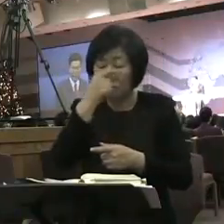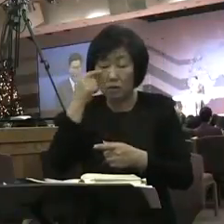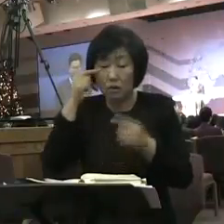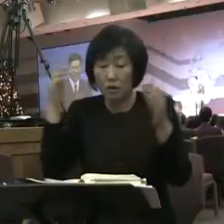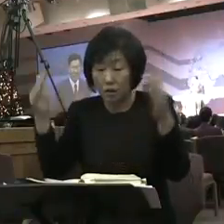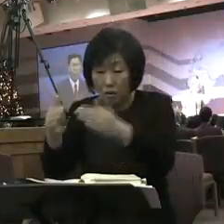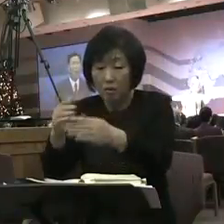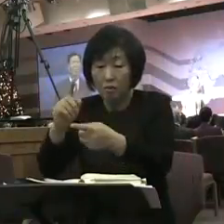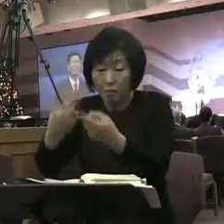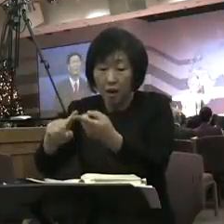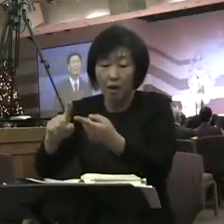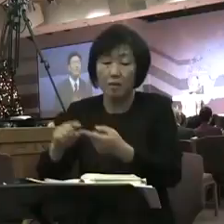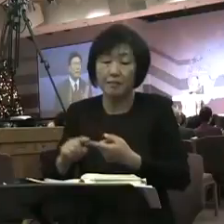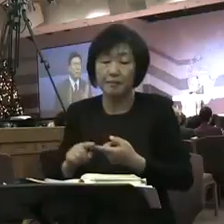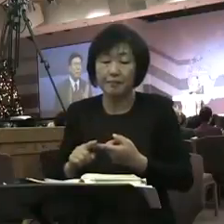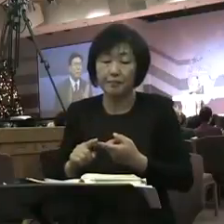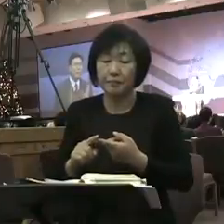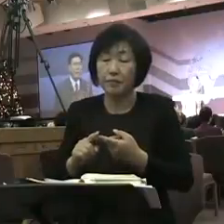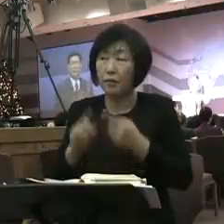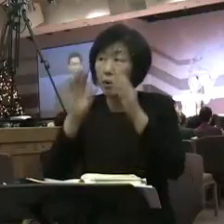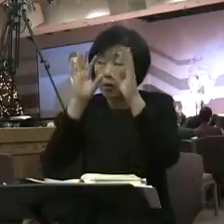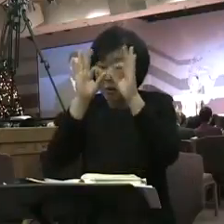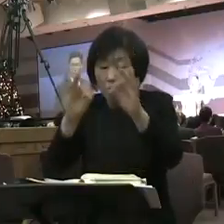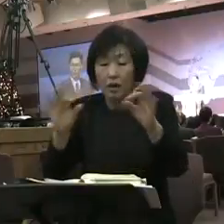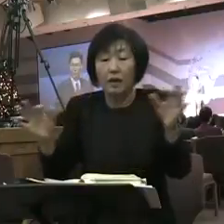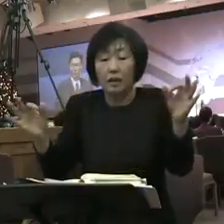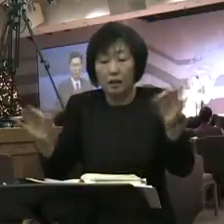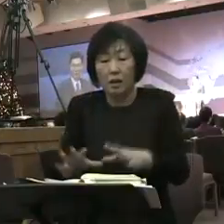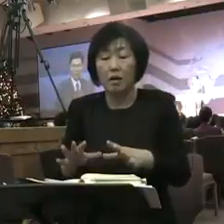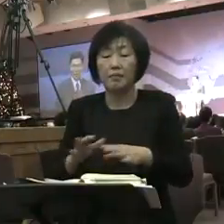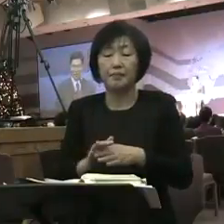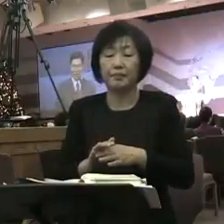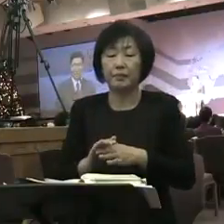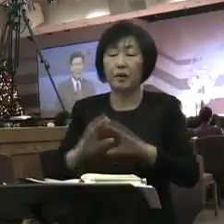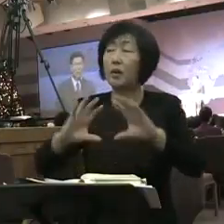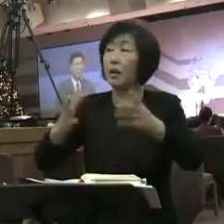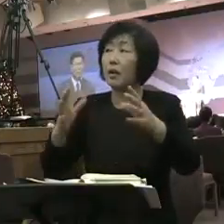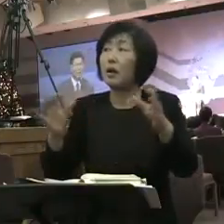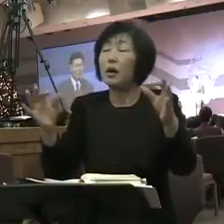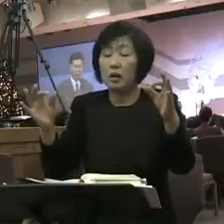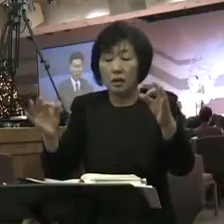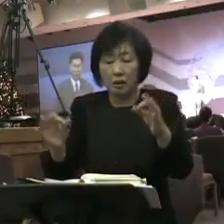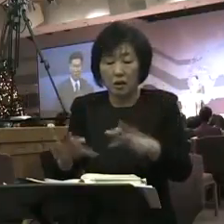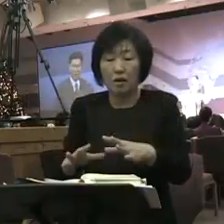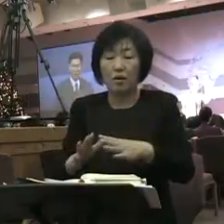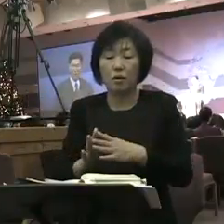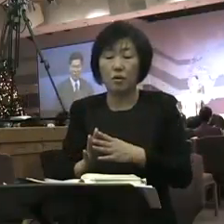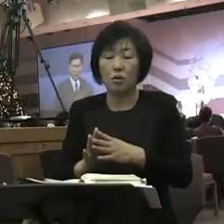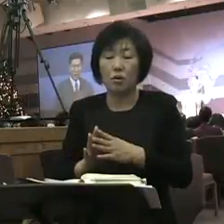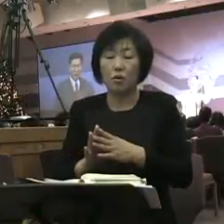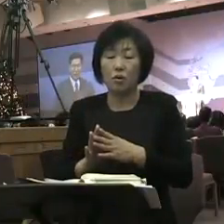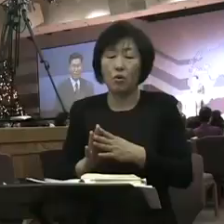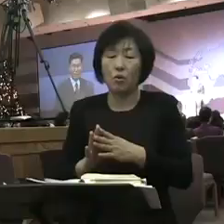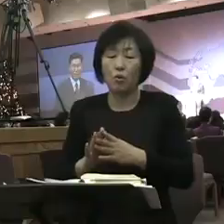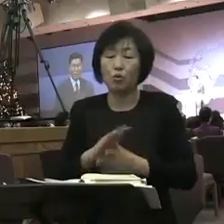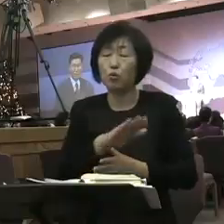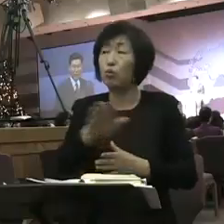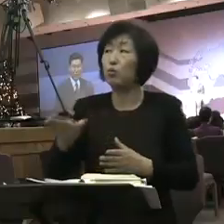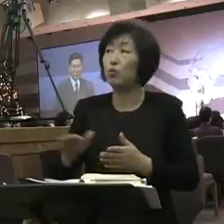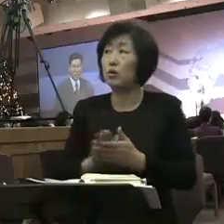그래요. 왜냐하면 보이는 것은 잠깐이고 세상 것은 잠깐이고